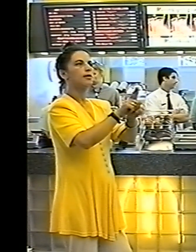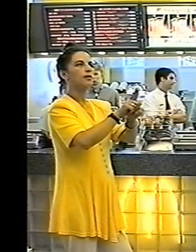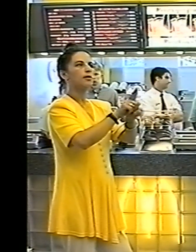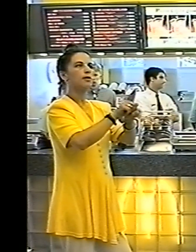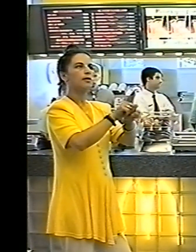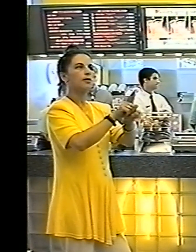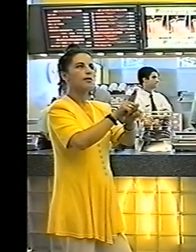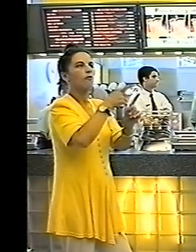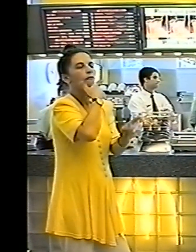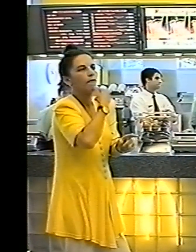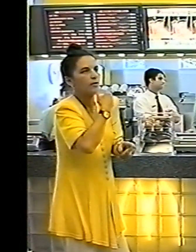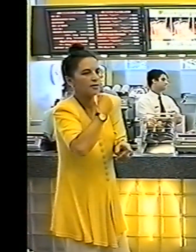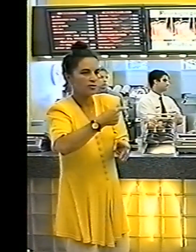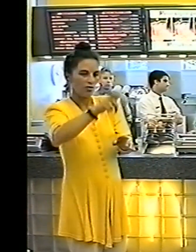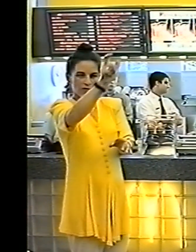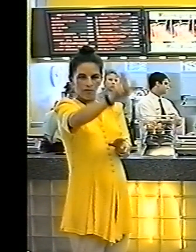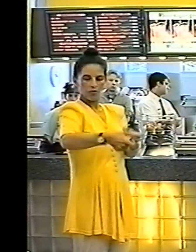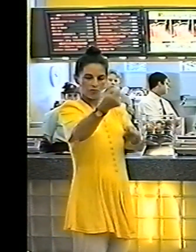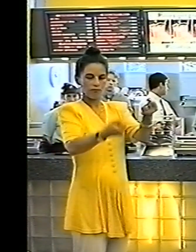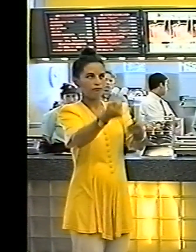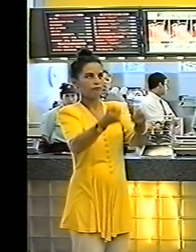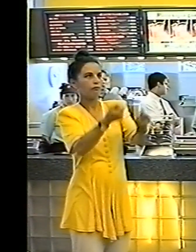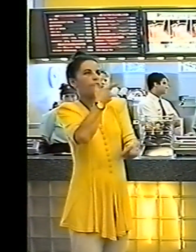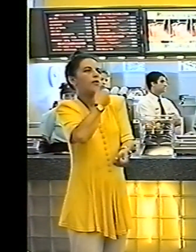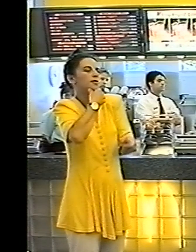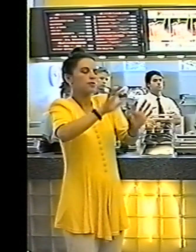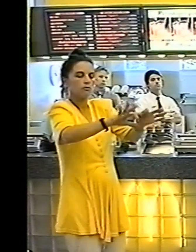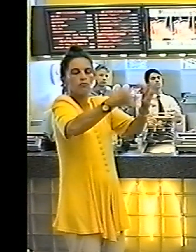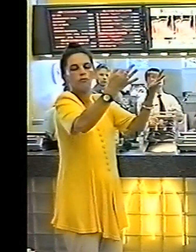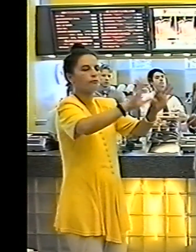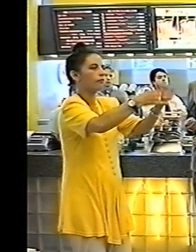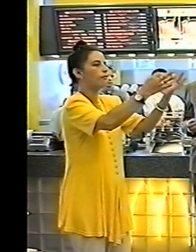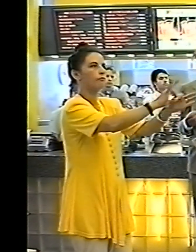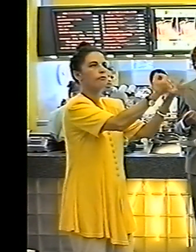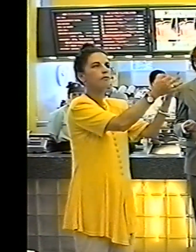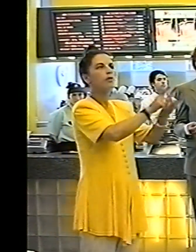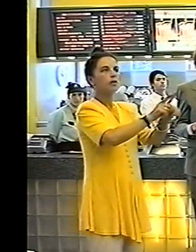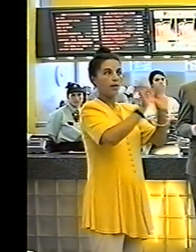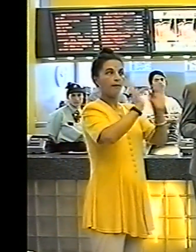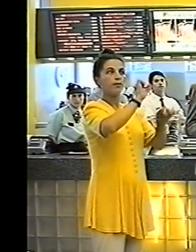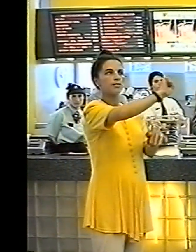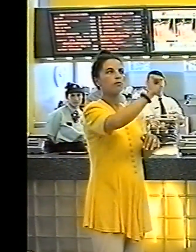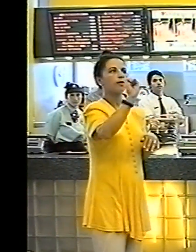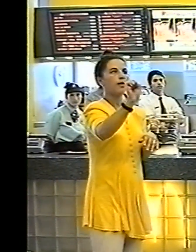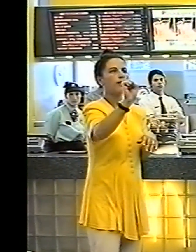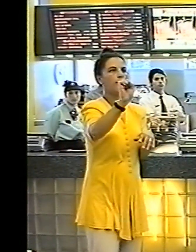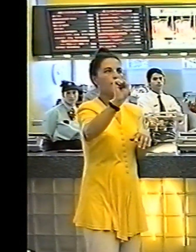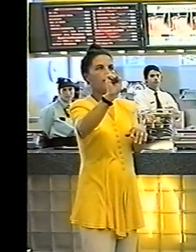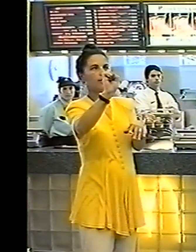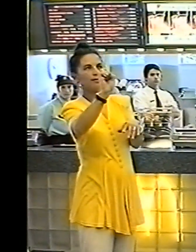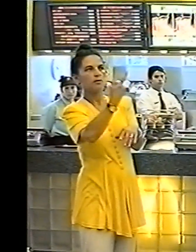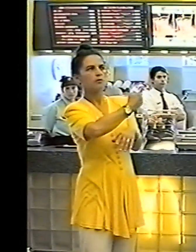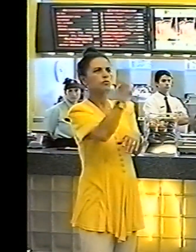les commodités pour l'automobiliste et pour les clients en général, et aussi en matière de sécurité, pas